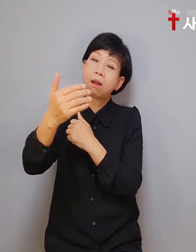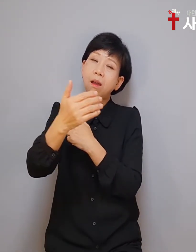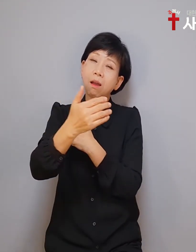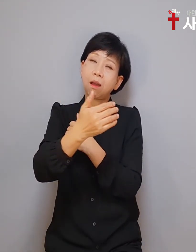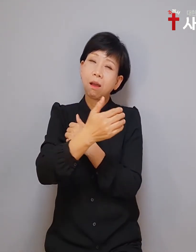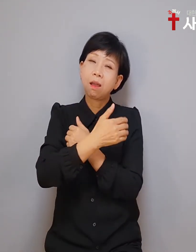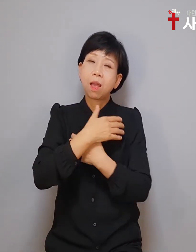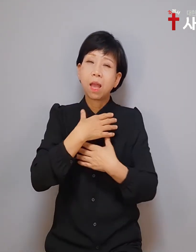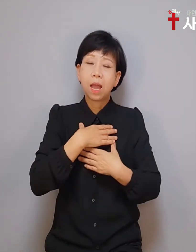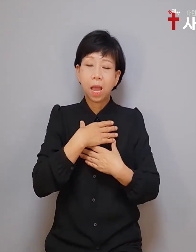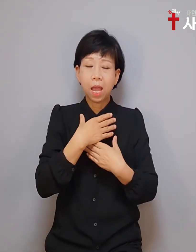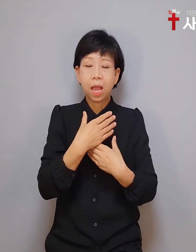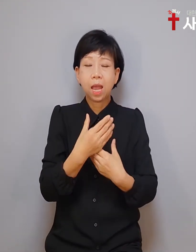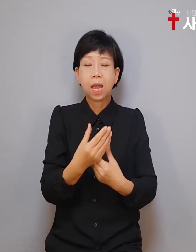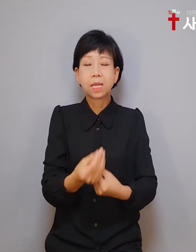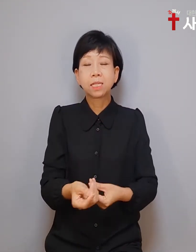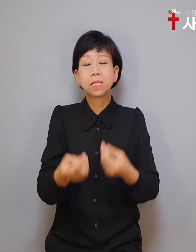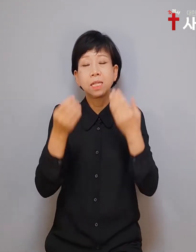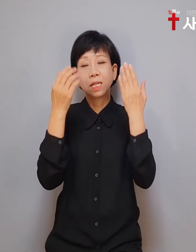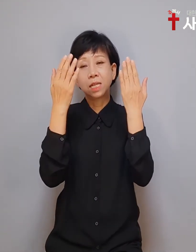안에서